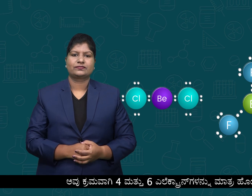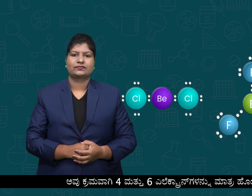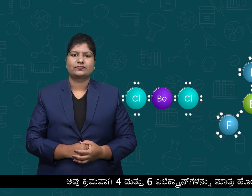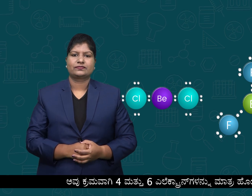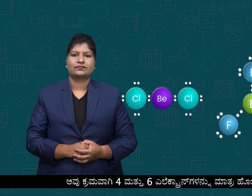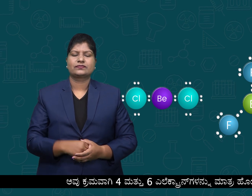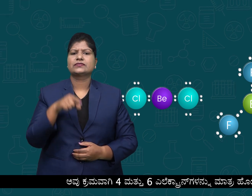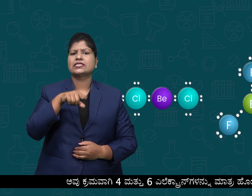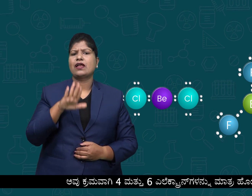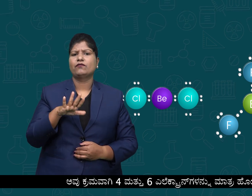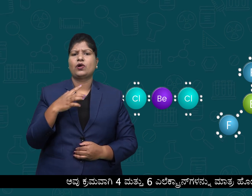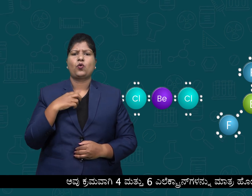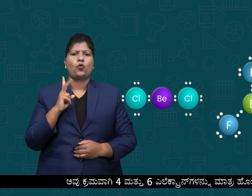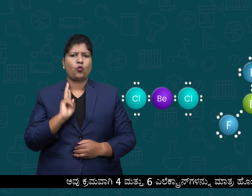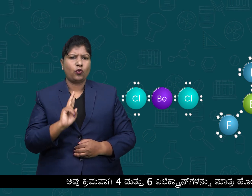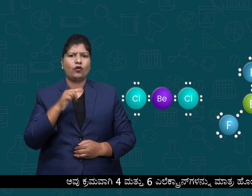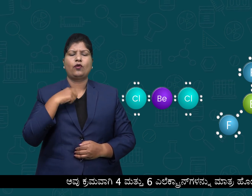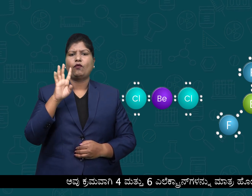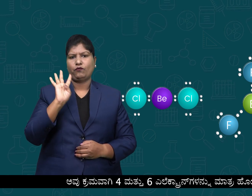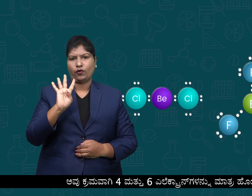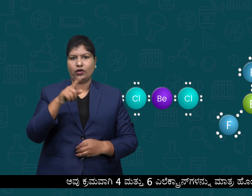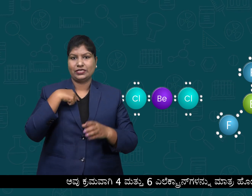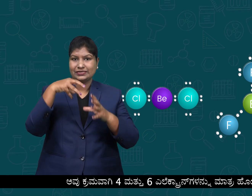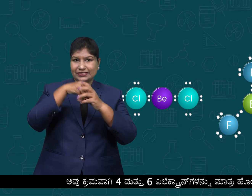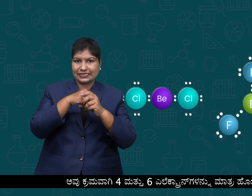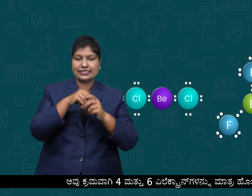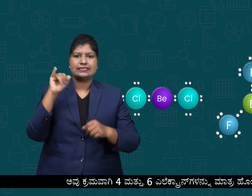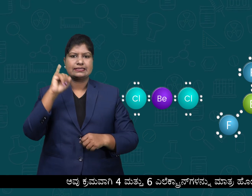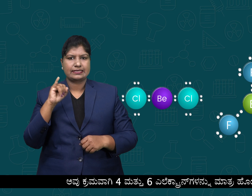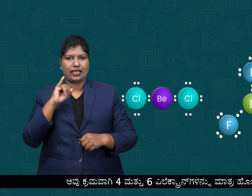ಅವು ಕ್ರಮವಾಗಿ 4 ಮತ್ತು 6 ಎಲೆಕ್ಟ್ರಾನ್ಗಳನ್ನು ಮಾತ್ರ ಹೊಂದಿವೆ.